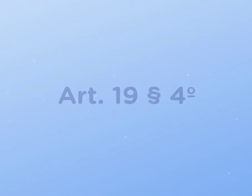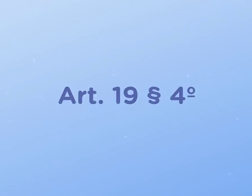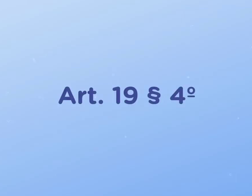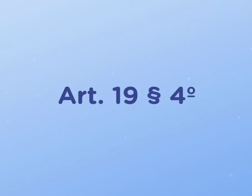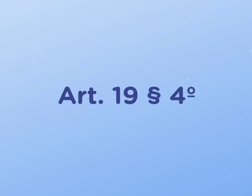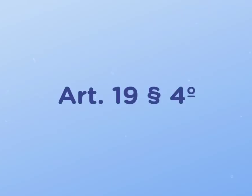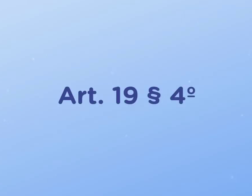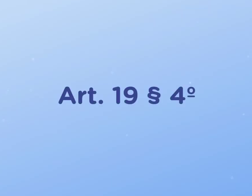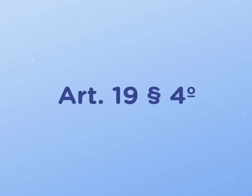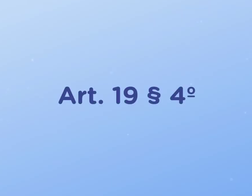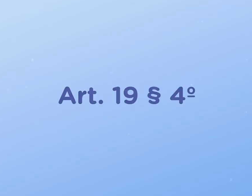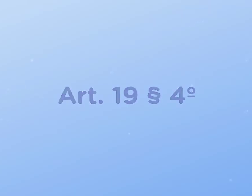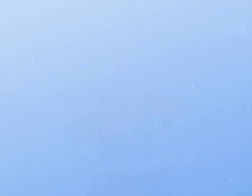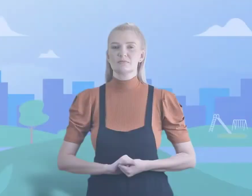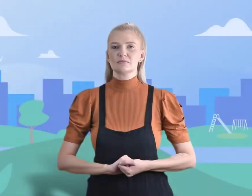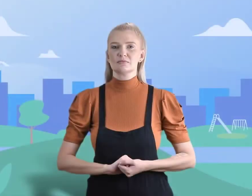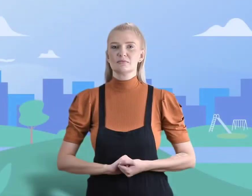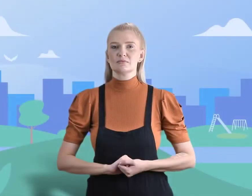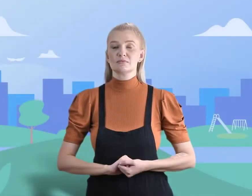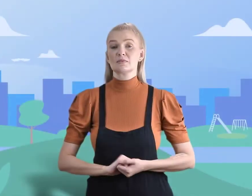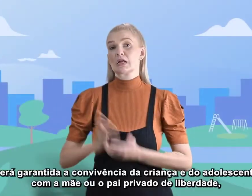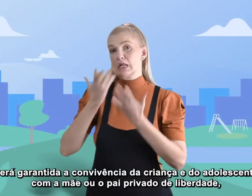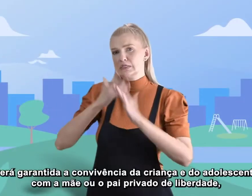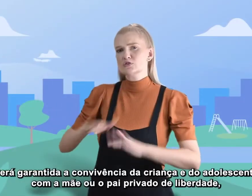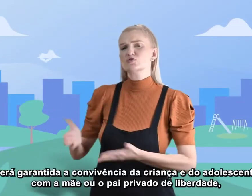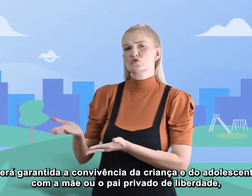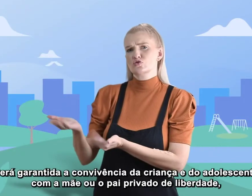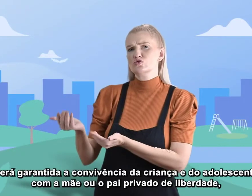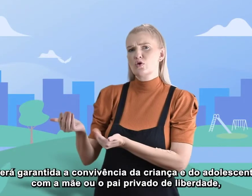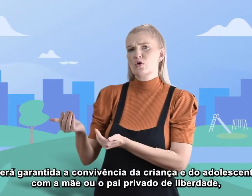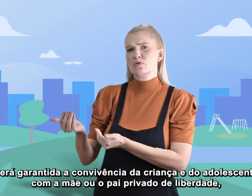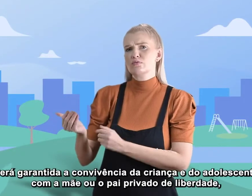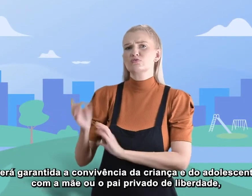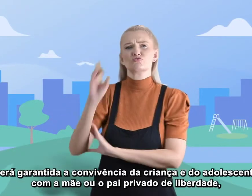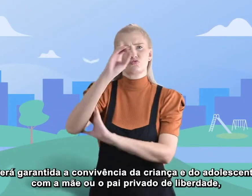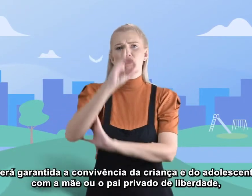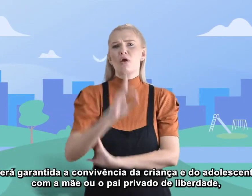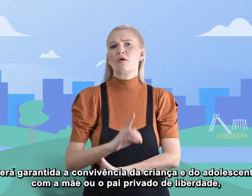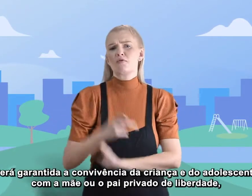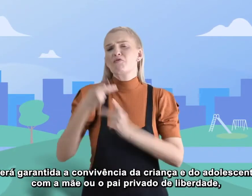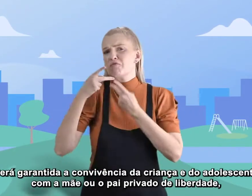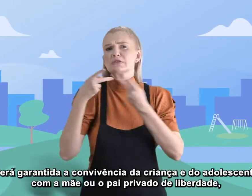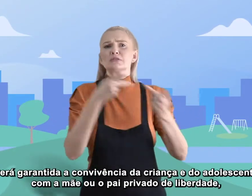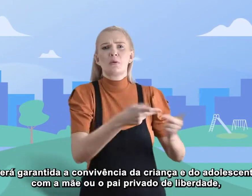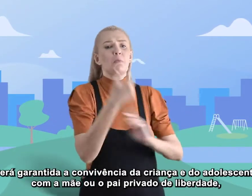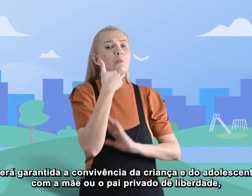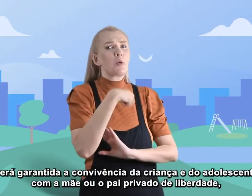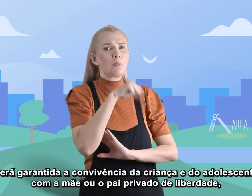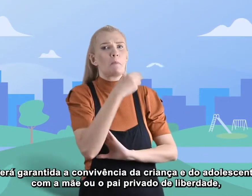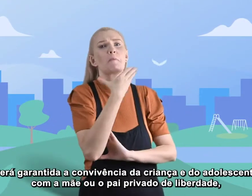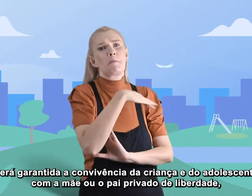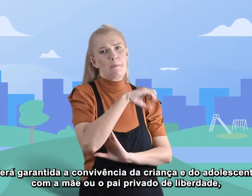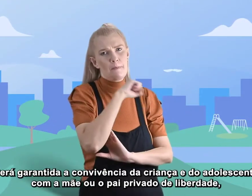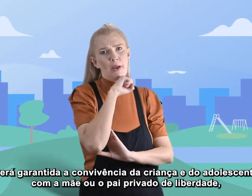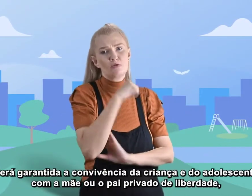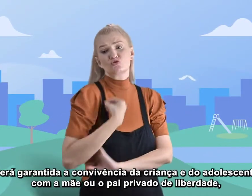Artigo 19, parágrafo 4º. Será garantida a convivência da criança e do adolescente com a mãe ou o pai privado de